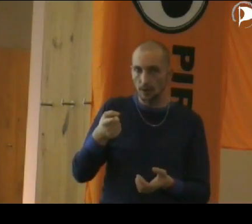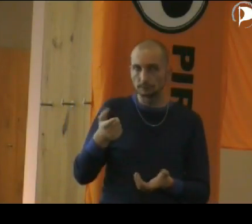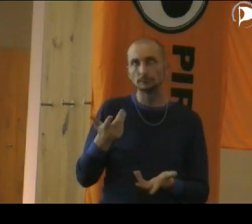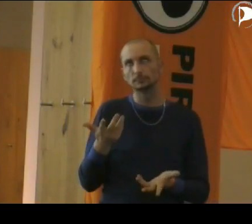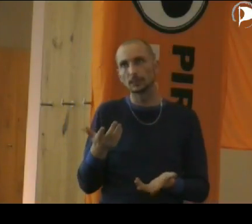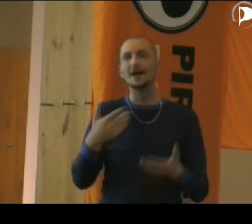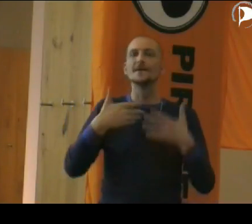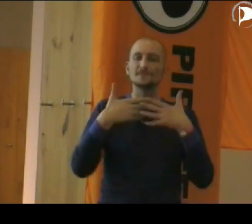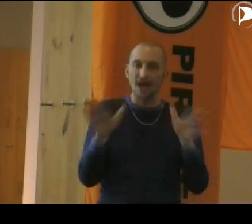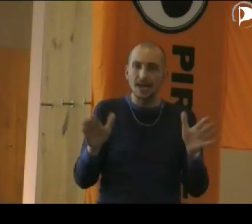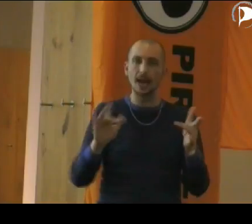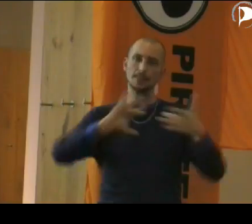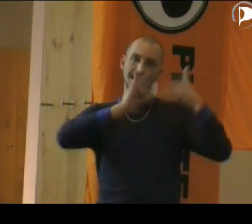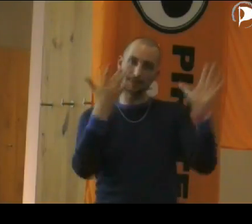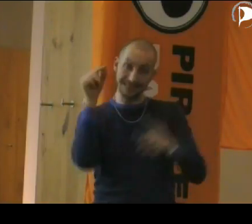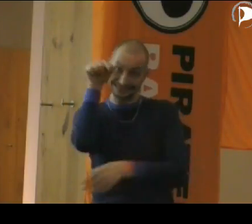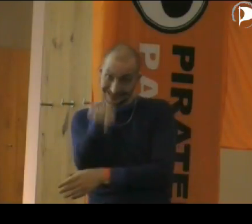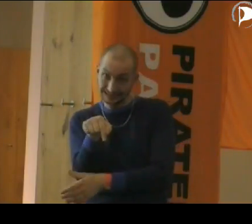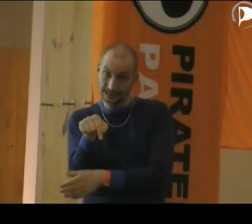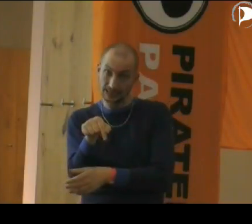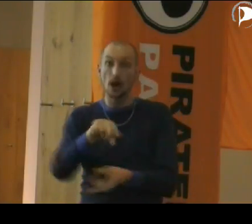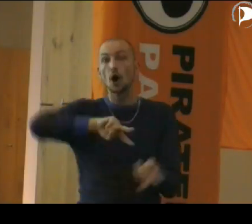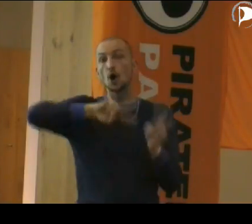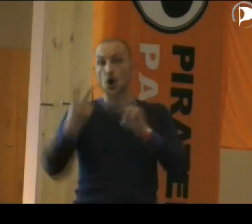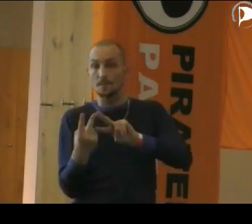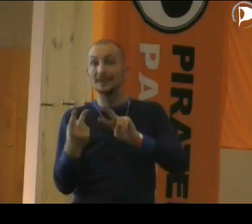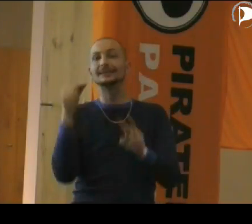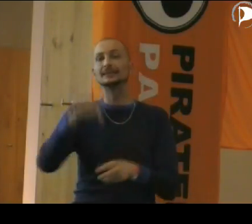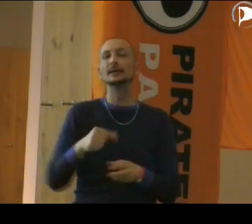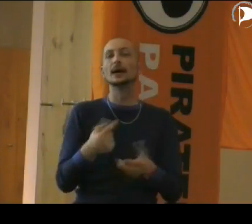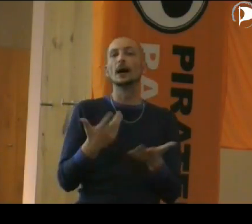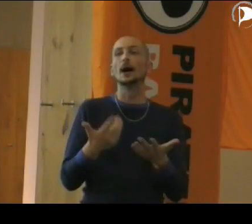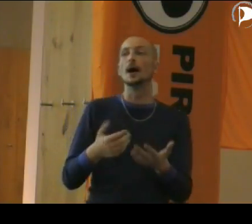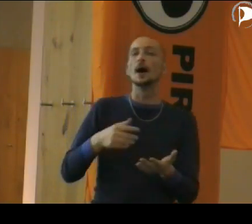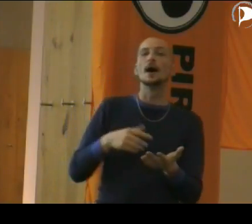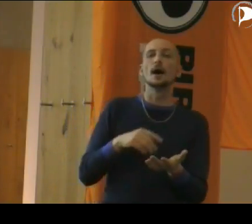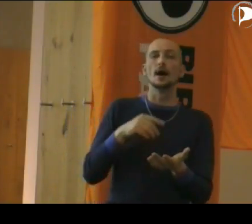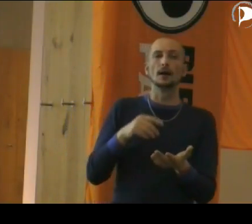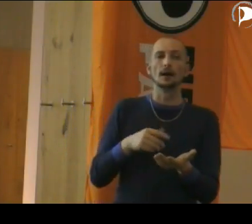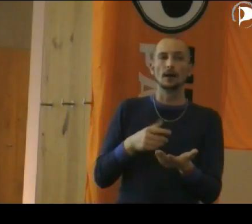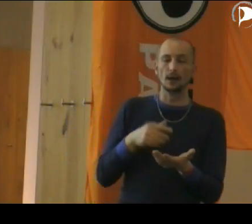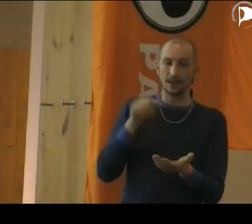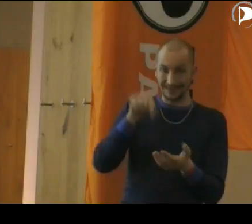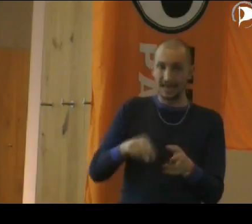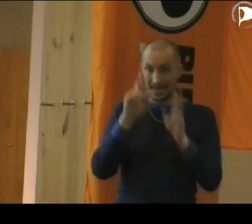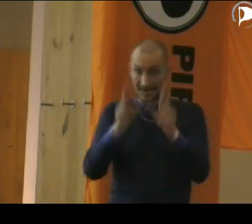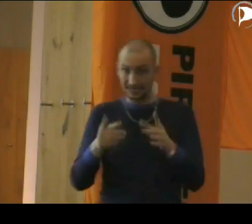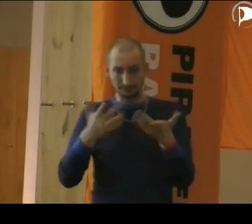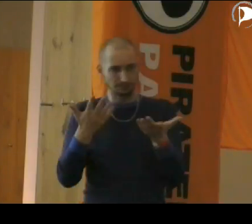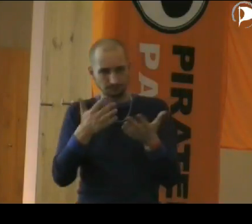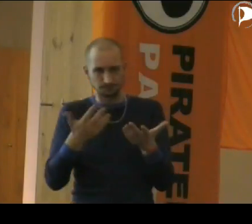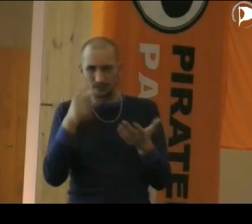aufhörte wächst eine profilierung des urheberrechts deshalb wertungsrichter also die